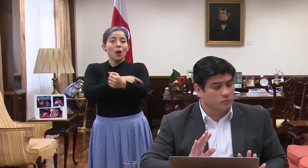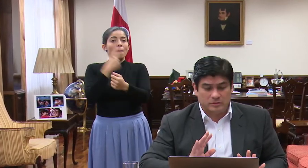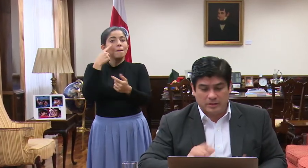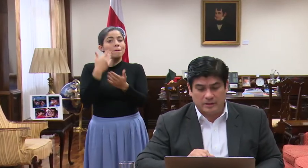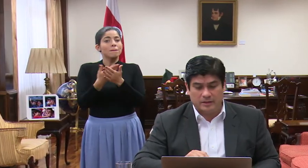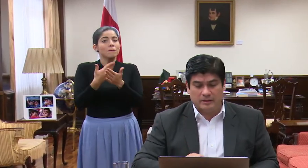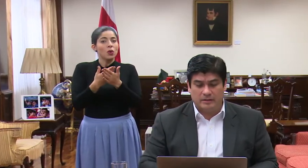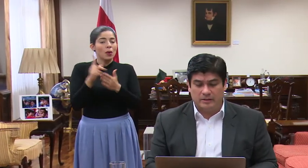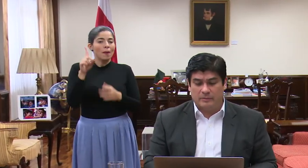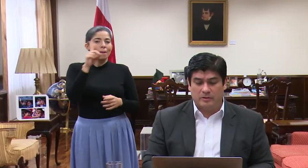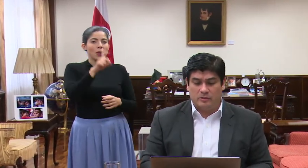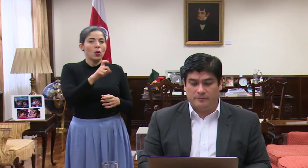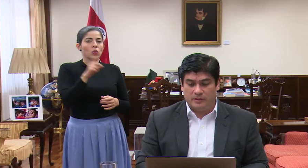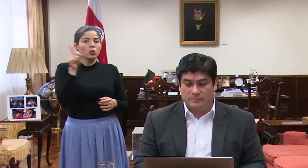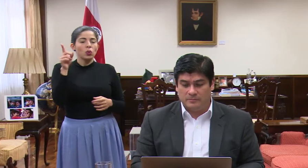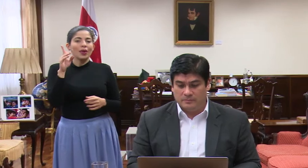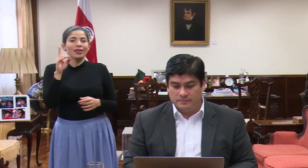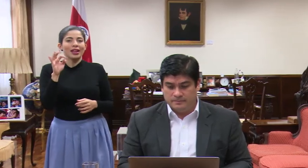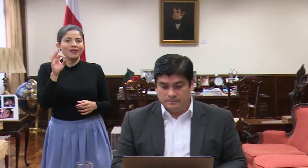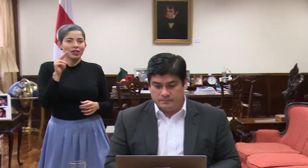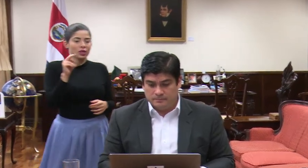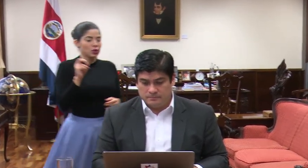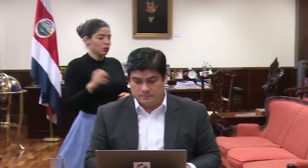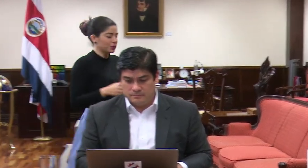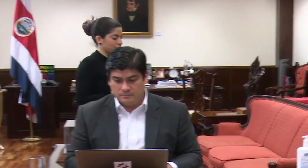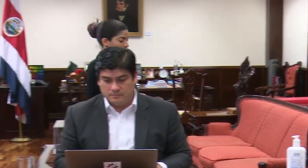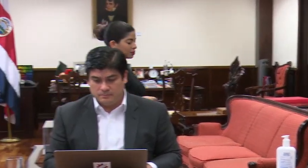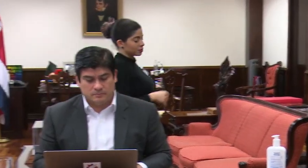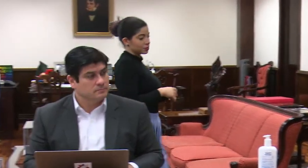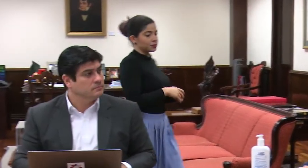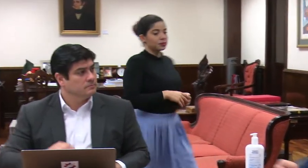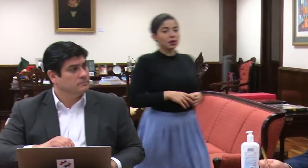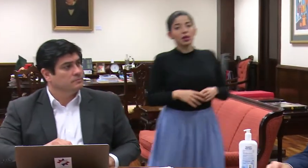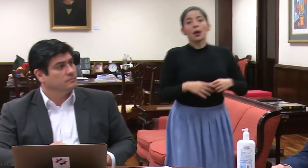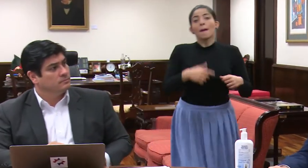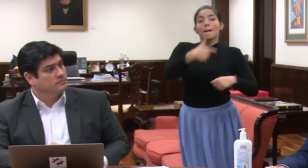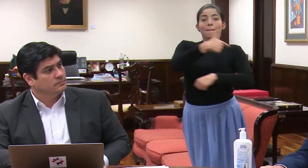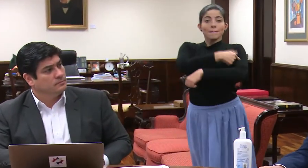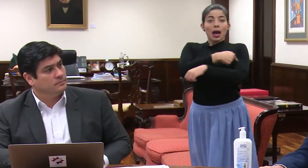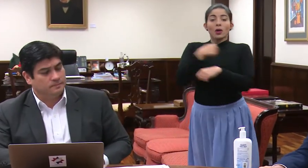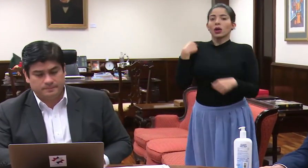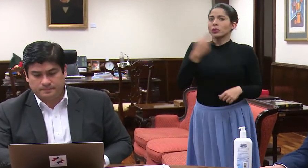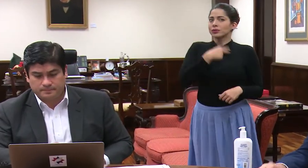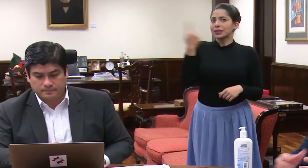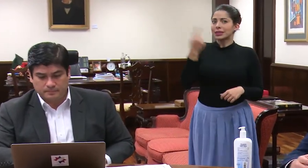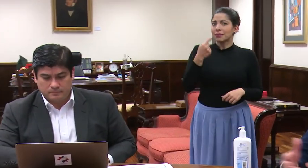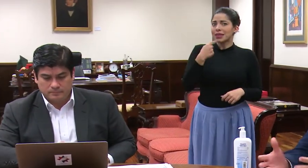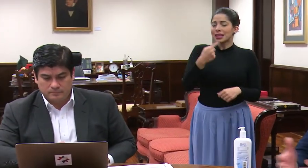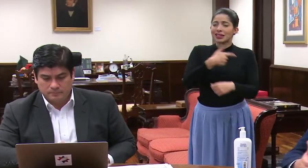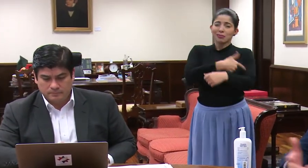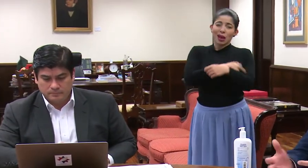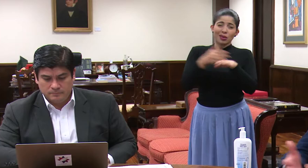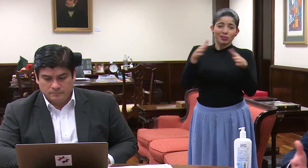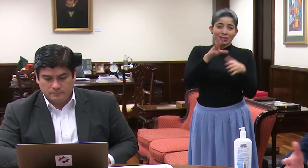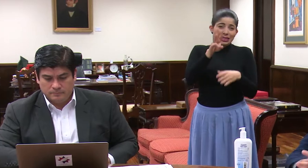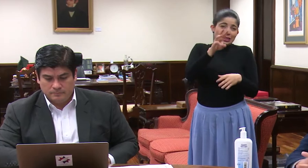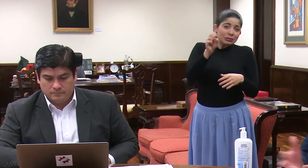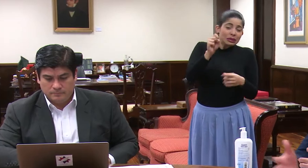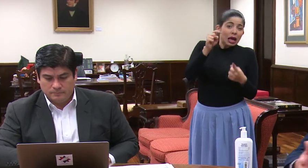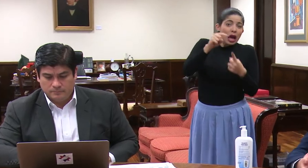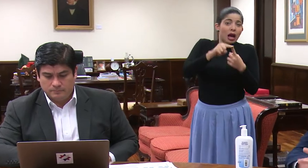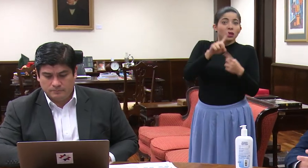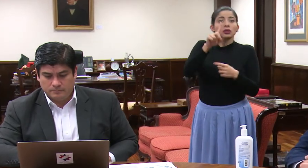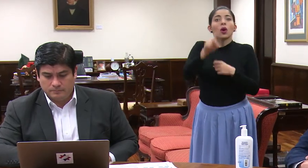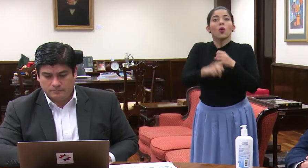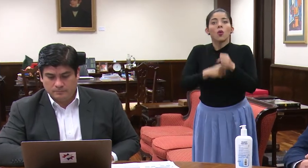Esa una consulta del medio del Pino. Eso, ¿cómo se dice? Las vacunas, como siempre hemos dicho, pueden demorar de seis meses a un año. Es